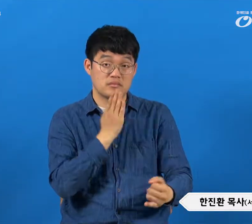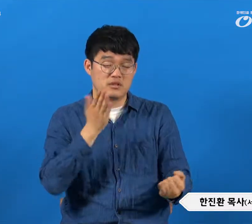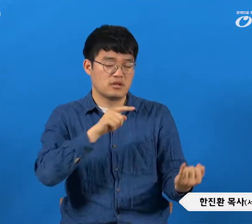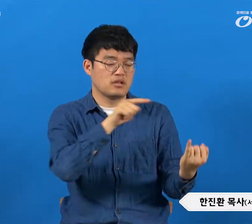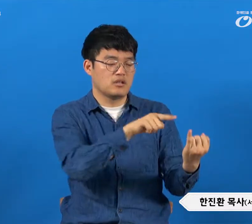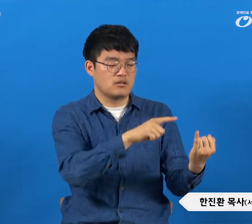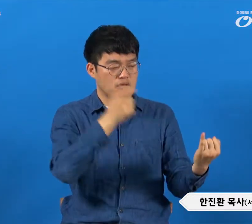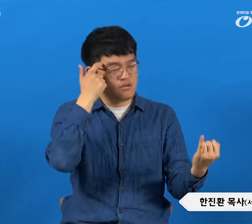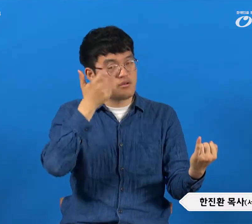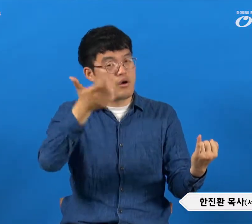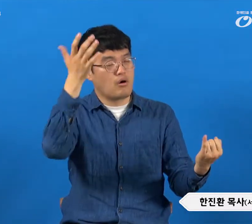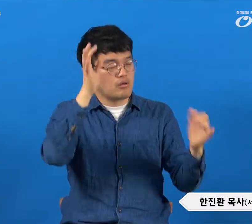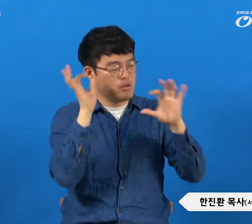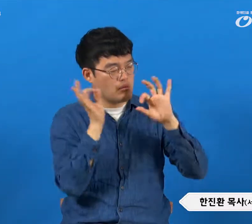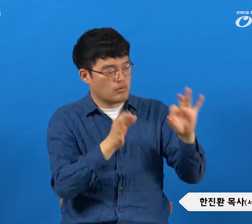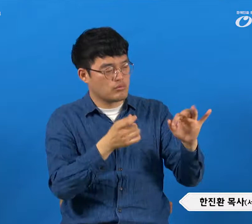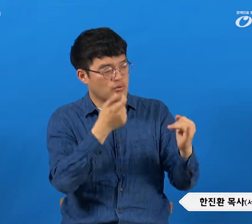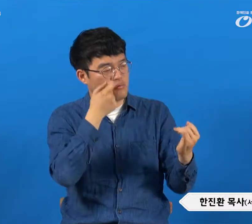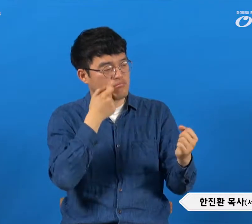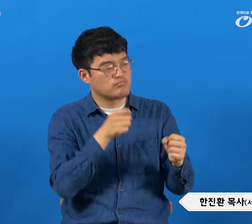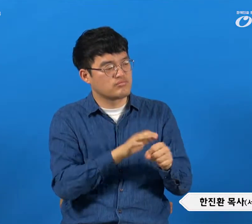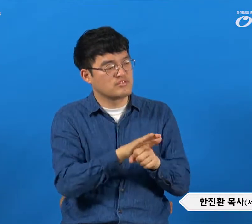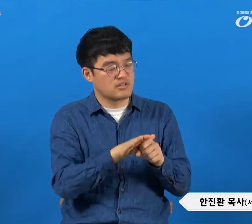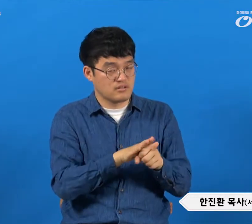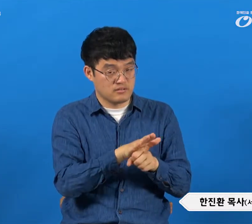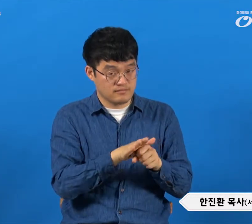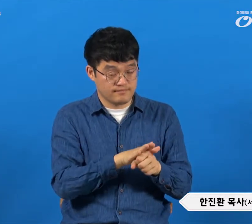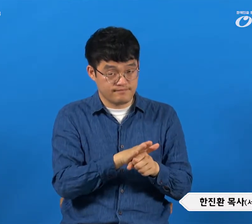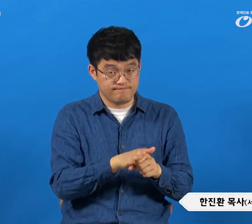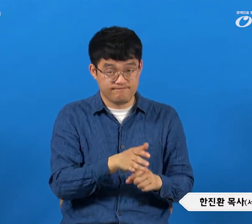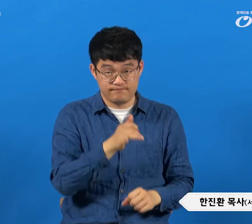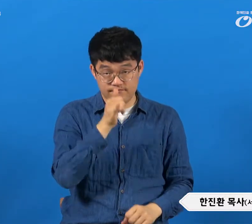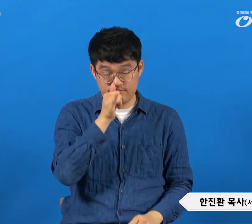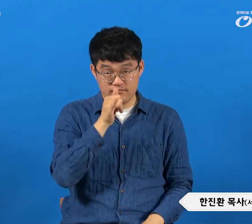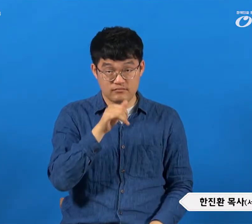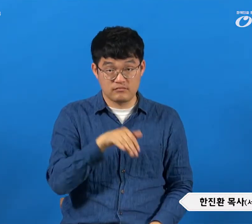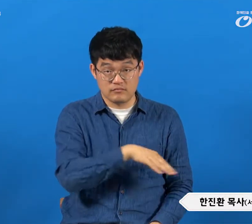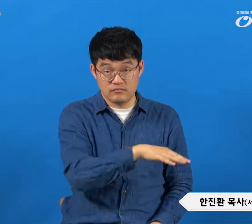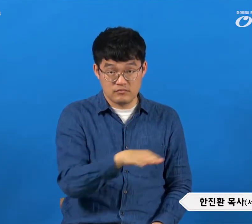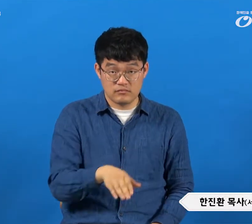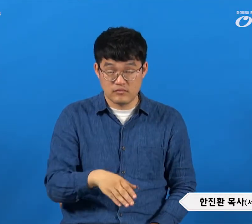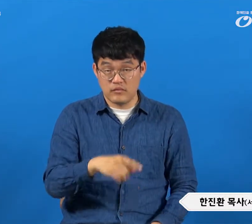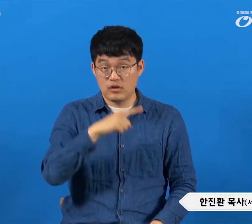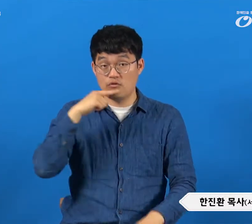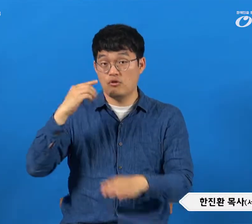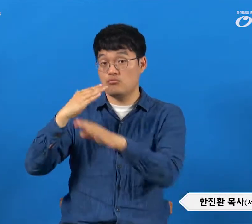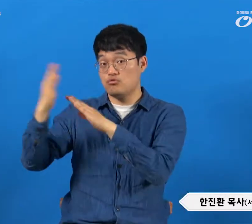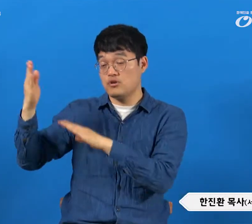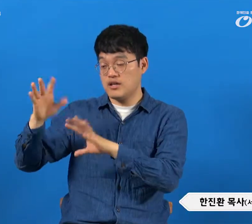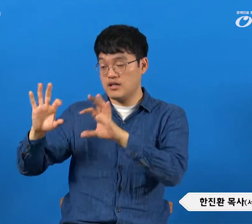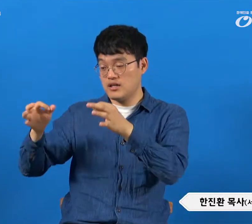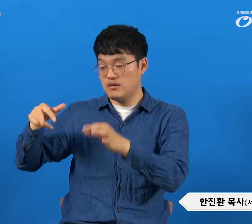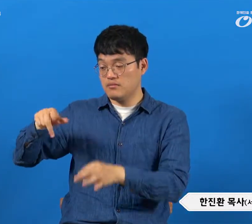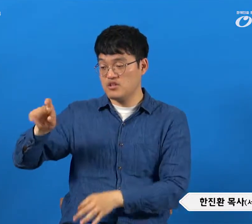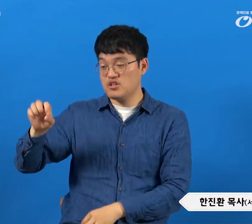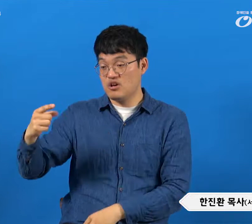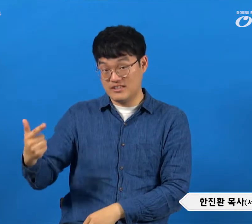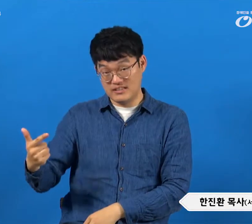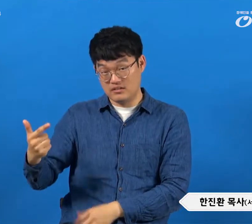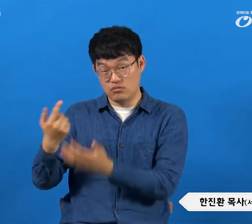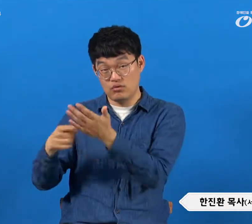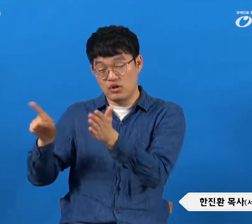한 영혼을 두고 볼 때에, 한 인간을 우리가 두고 볼 때에 우리 김정은이를 위해서도 기도를 해야 될 판에